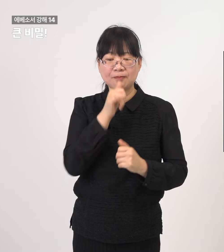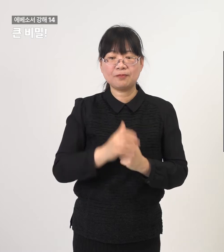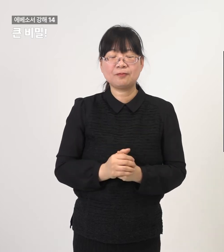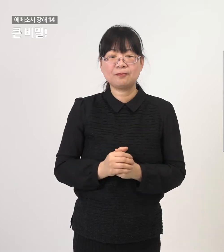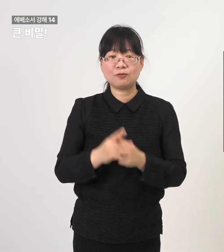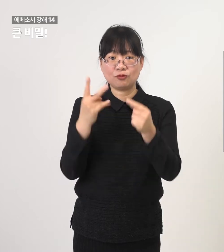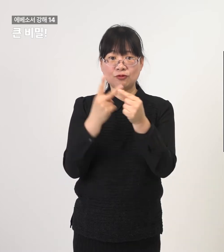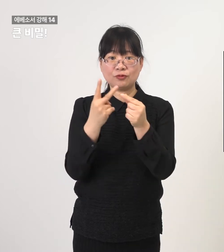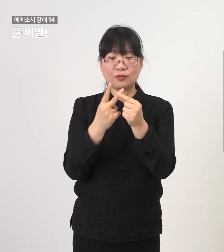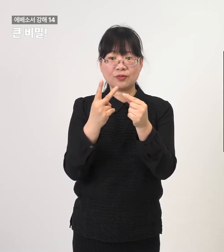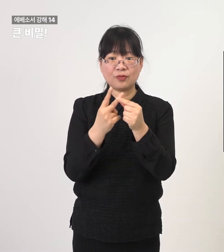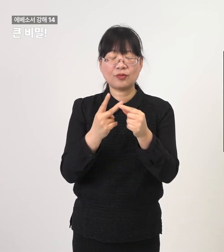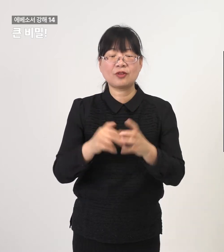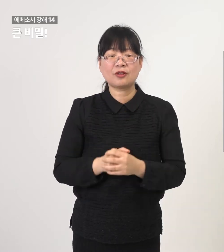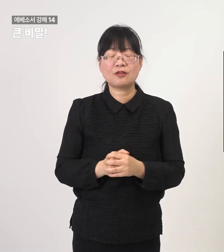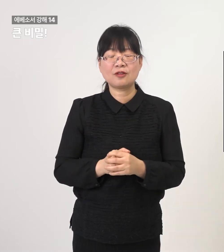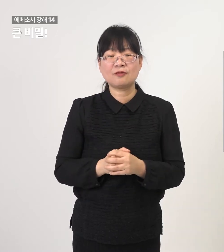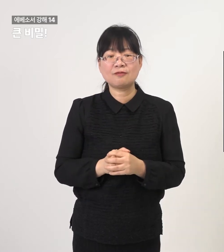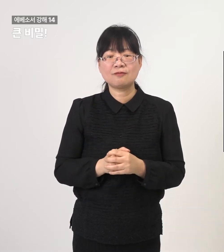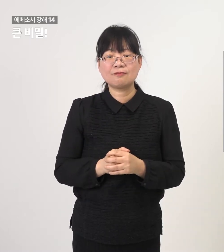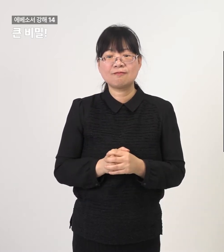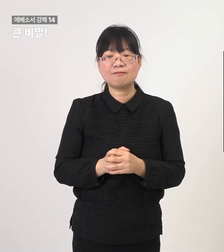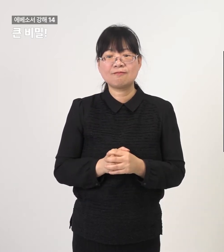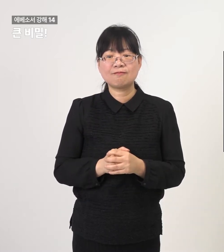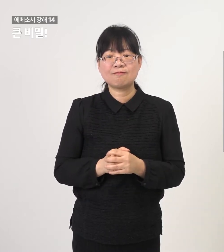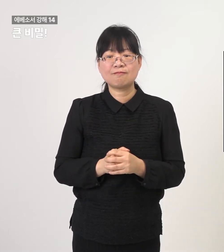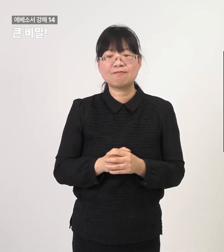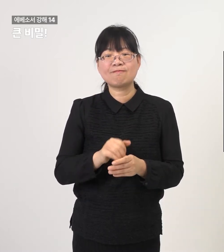그리고 두 번째는 배역의